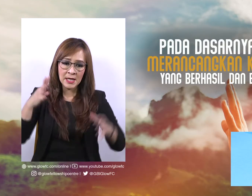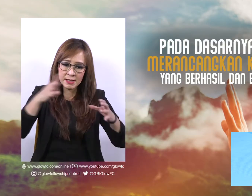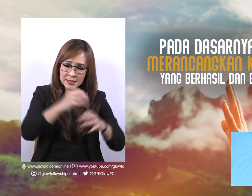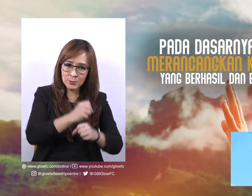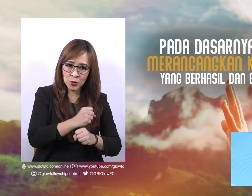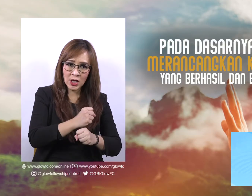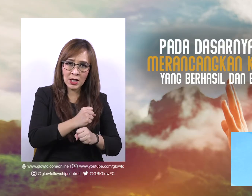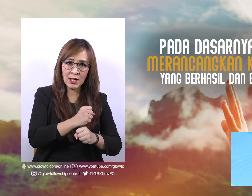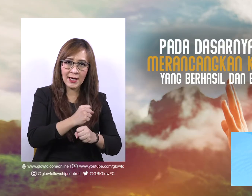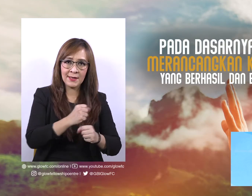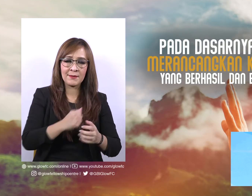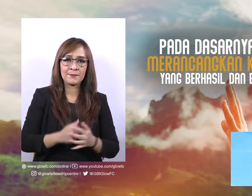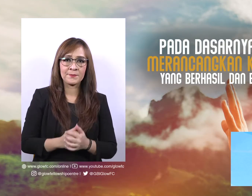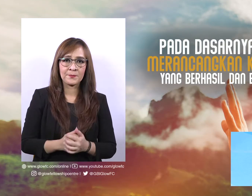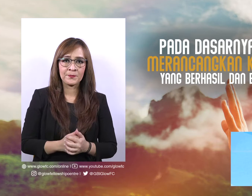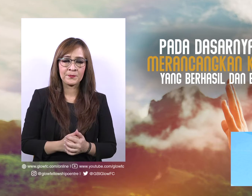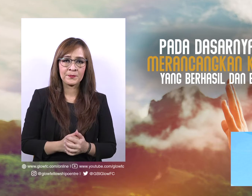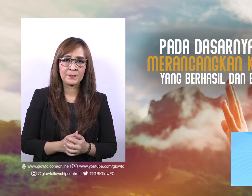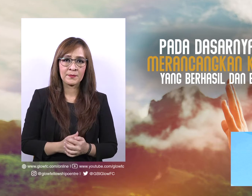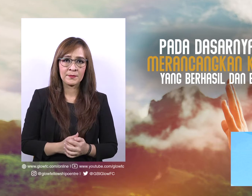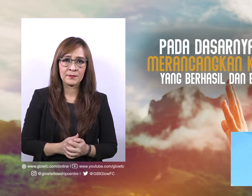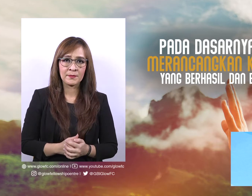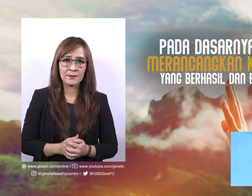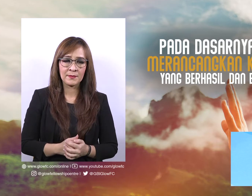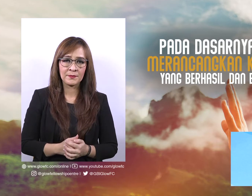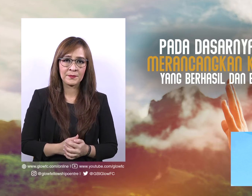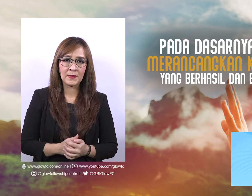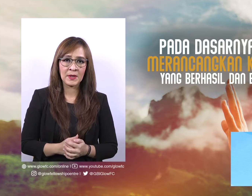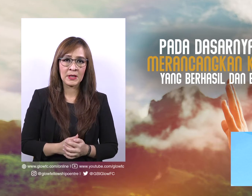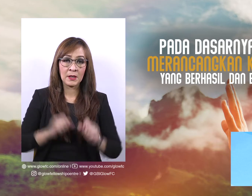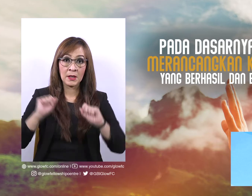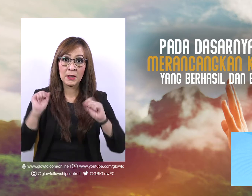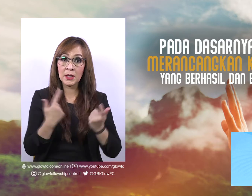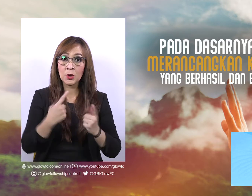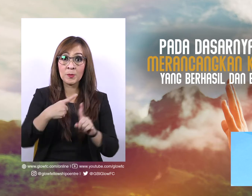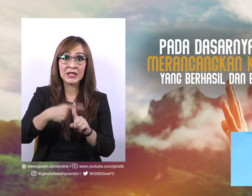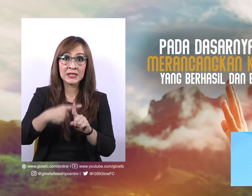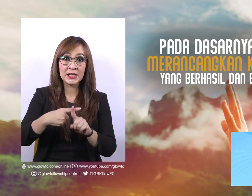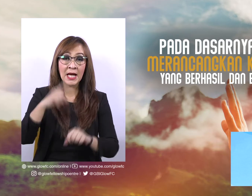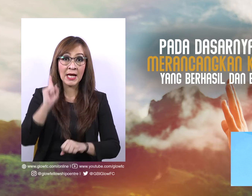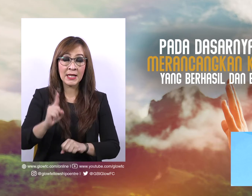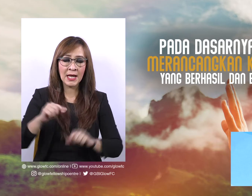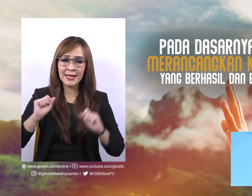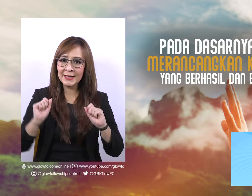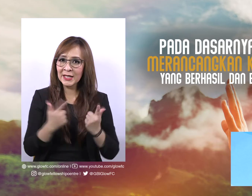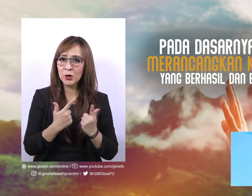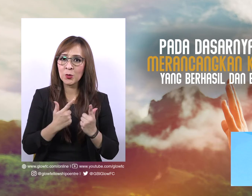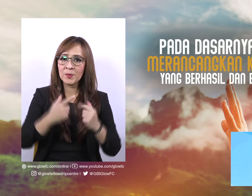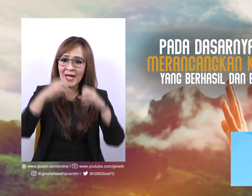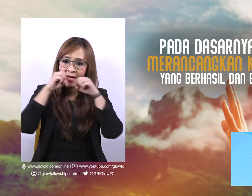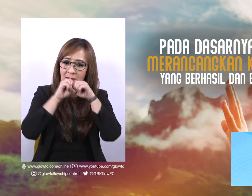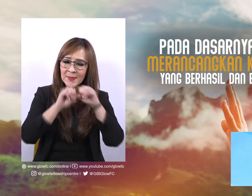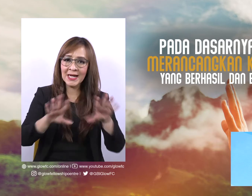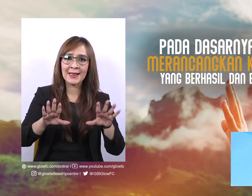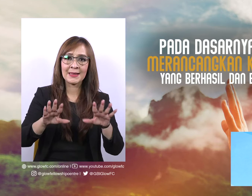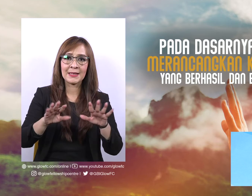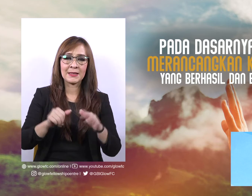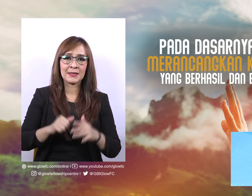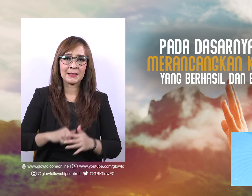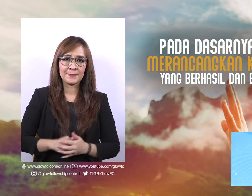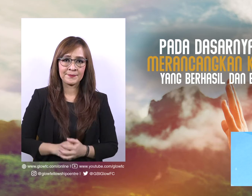simpulkan Hai pada dasarnya hidup Kristen Allah hidup yang diberkati sama-sama bilang sama saya hidup saya